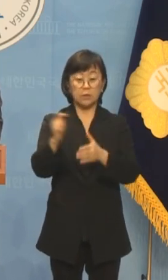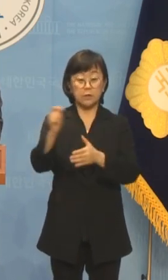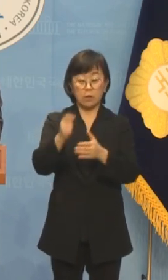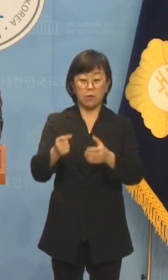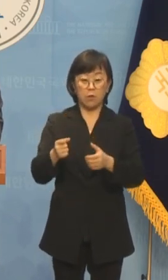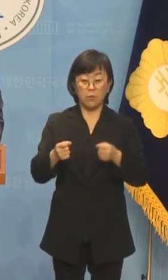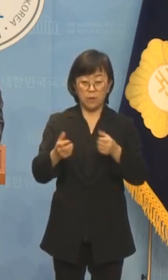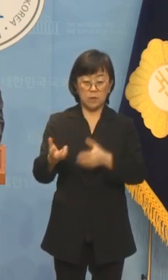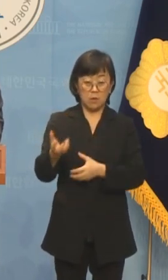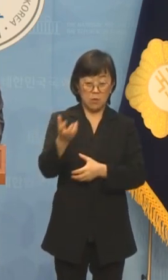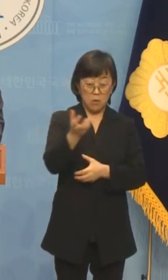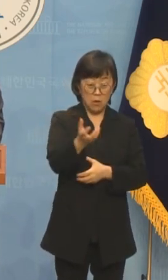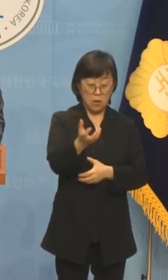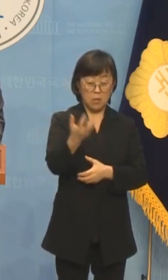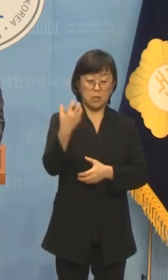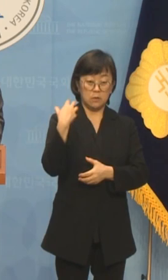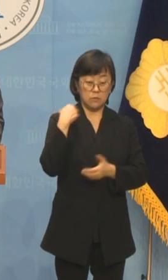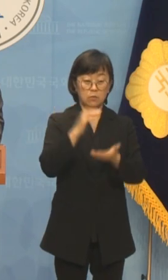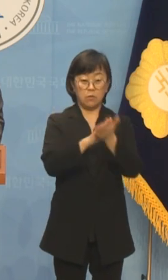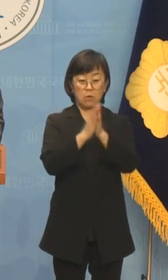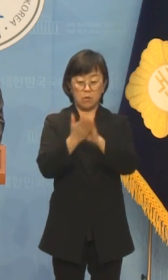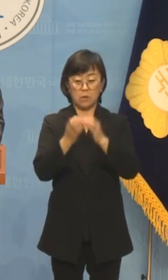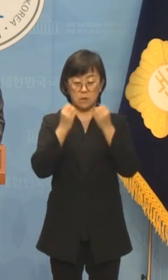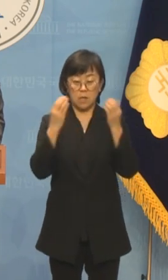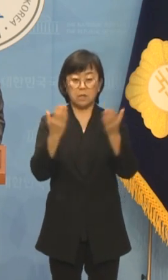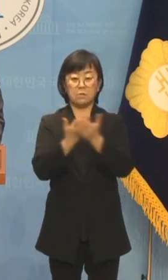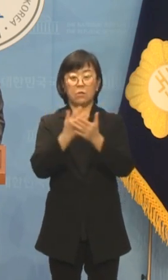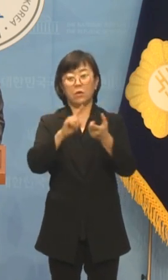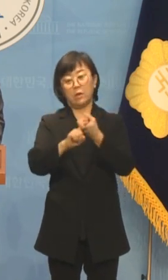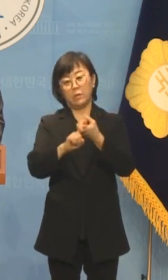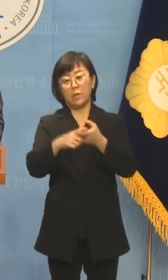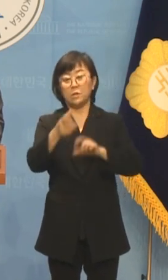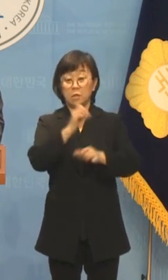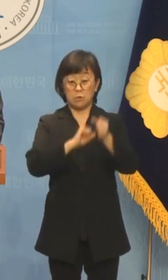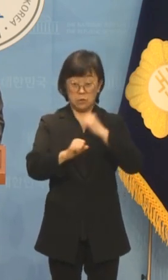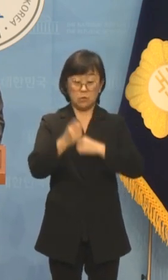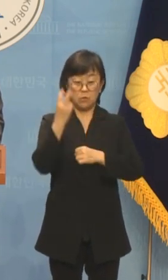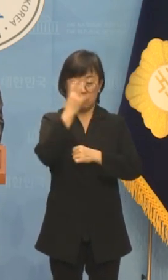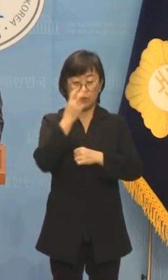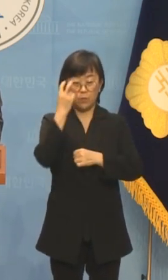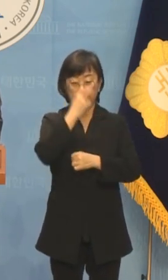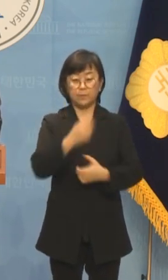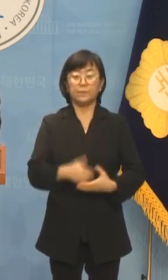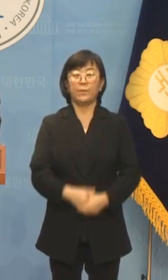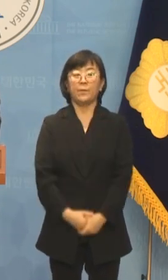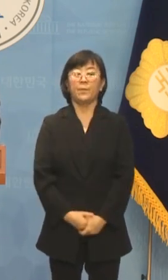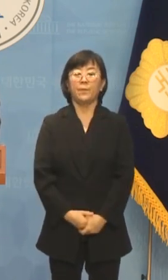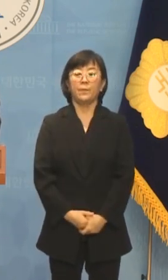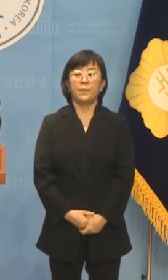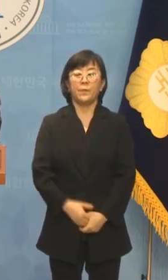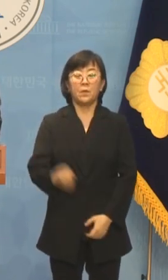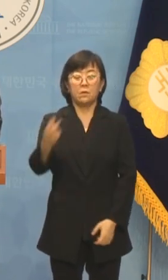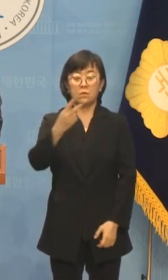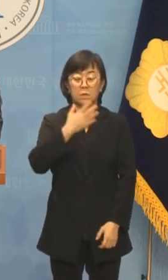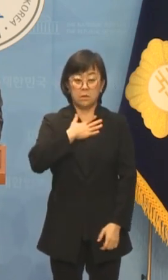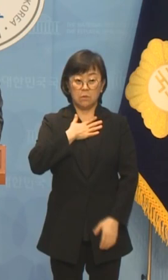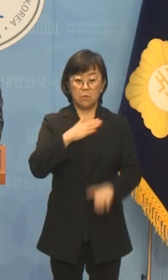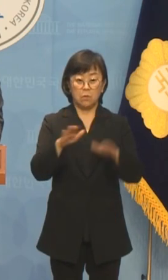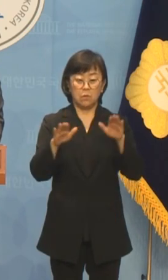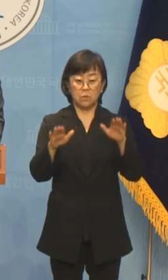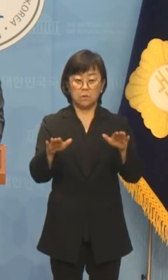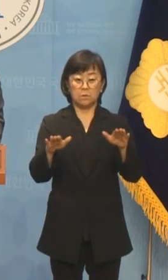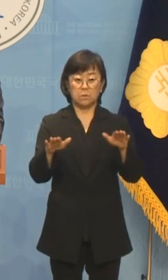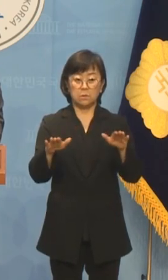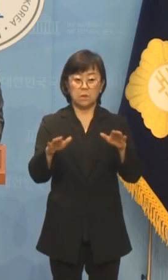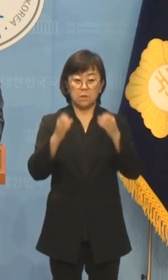휠체어 접근 의무화 공약 새진보연합도 적극적으로 검토하겠습니다. 그리고 저는 오늘 이